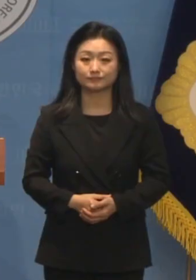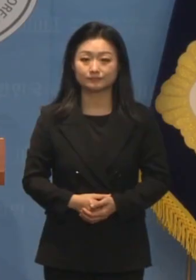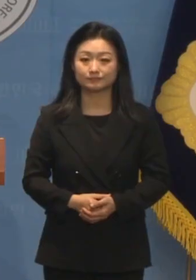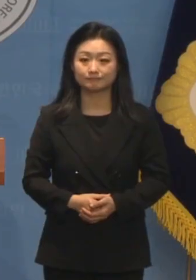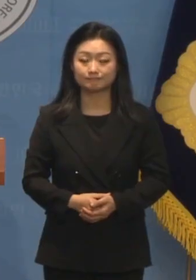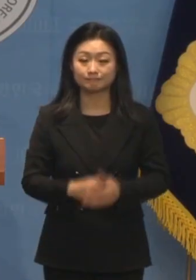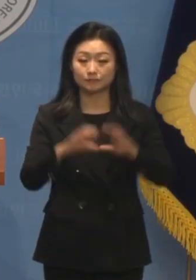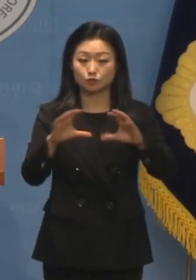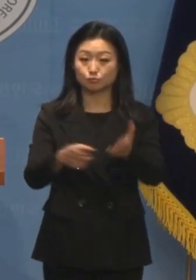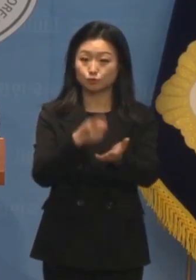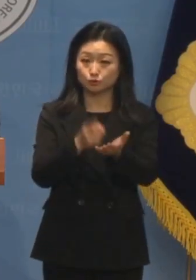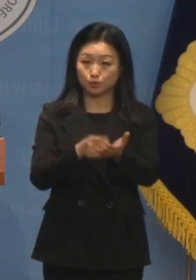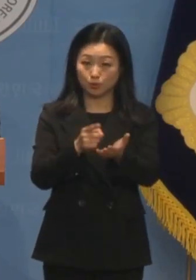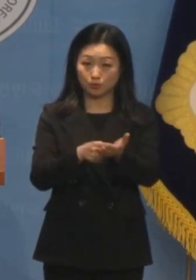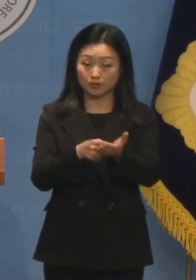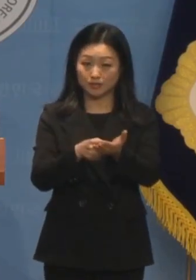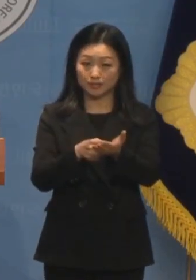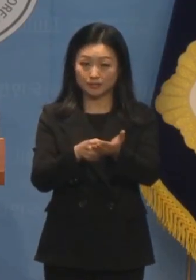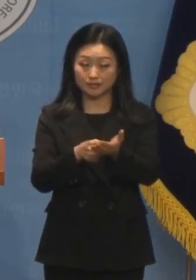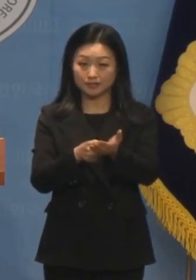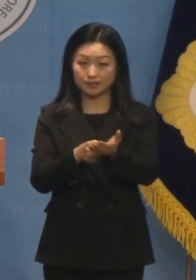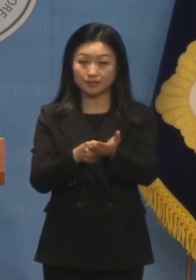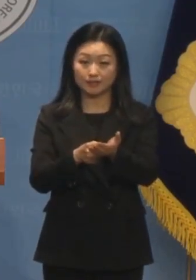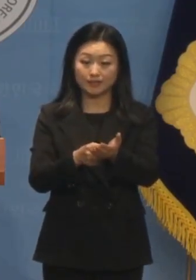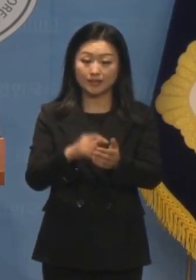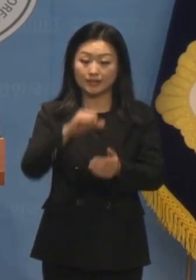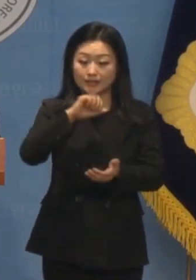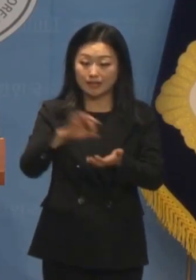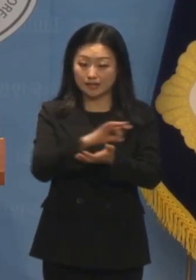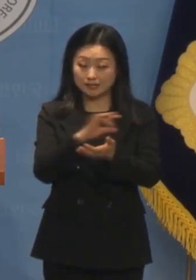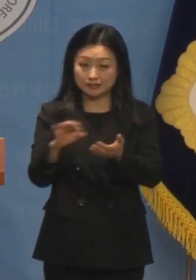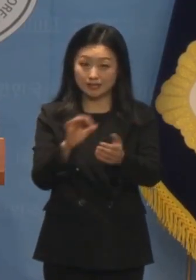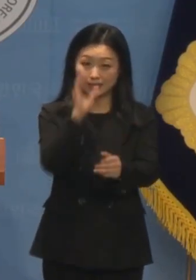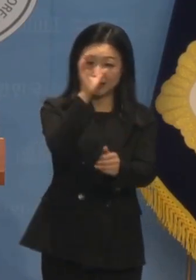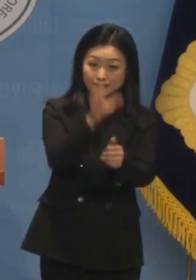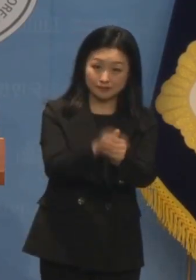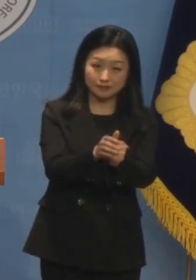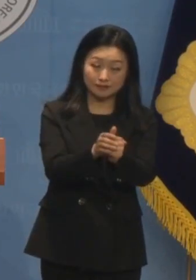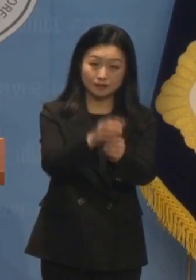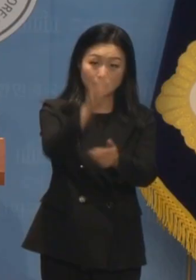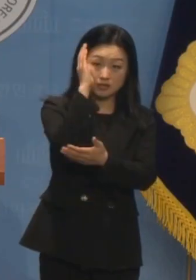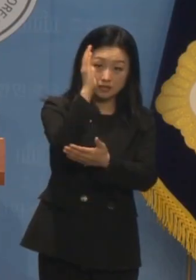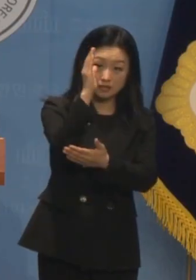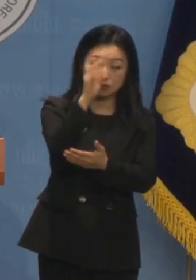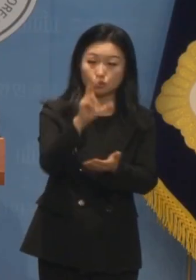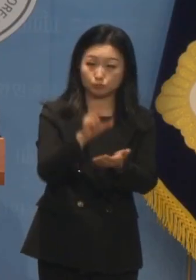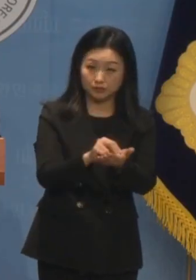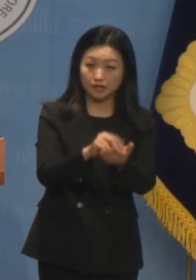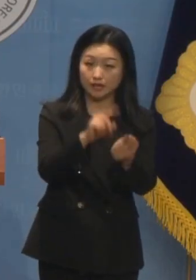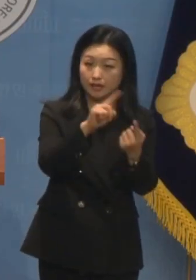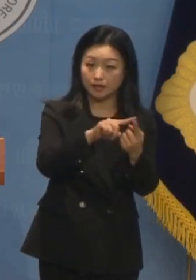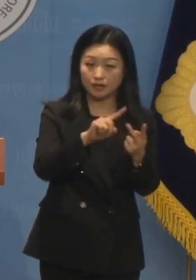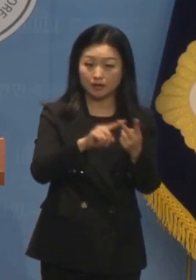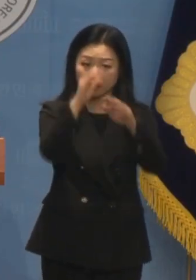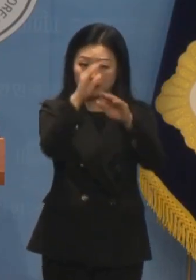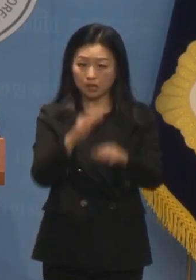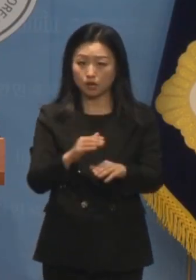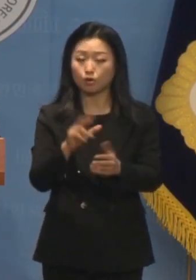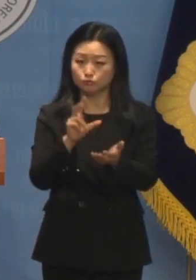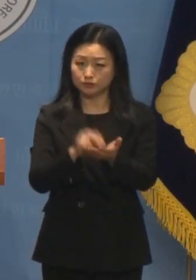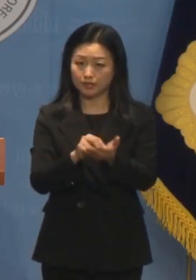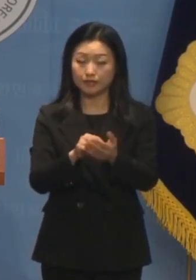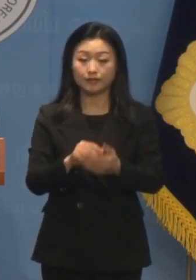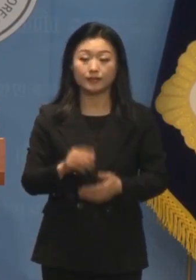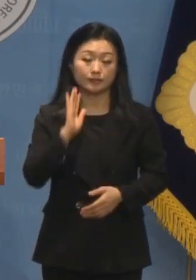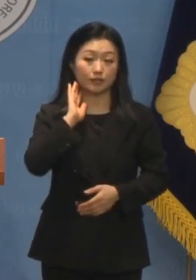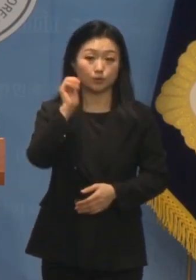부터가 문제인데 시정 연설의 내용은 대체 어느 나라 이야기입니까 윤석열 대통령이 국회와